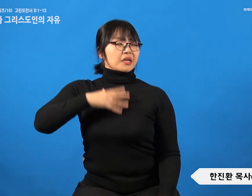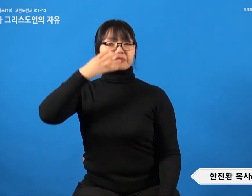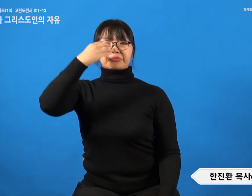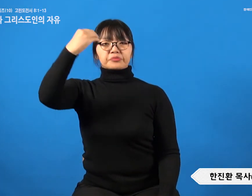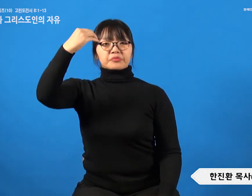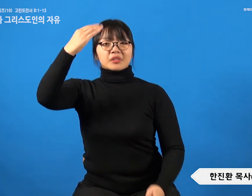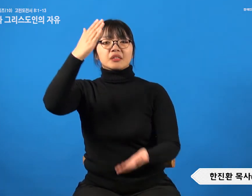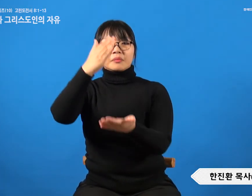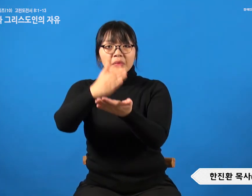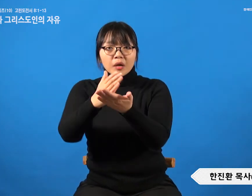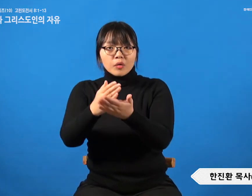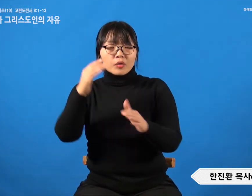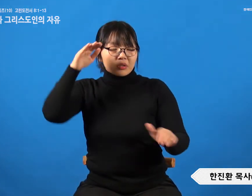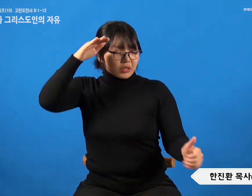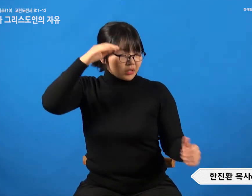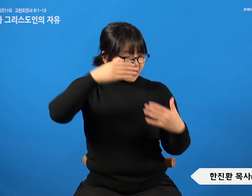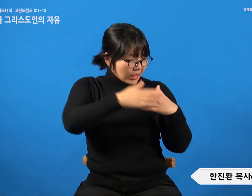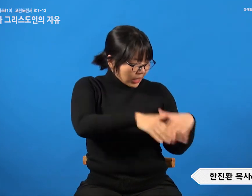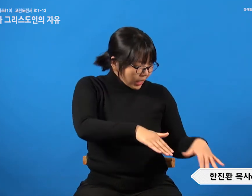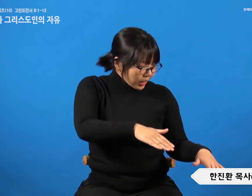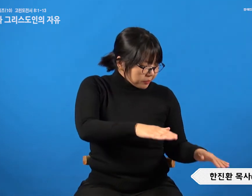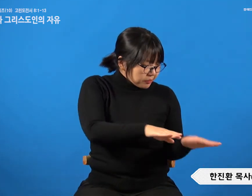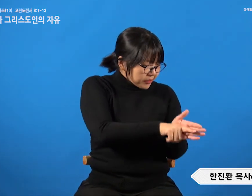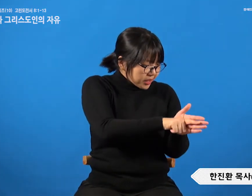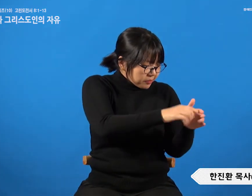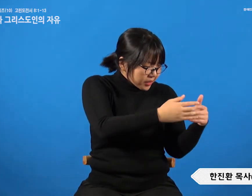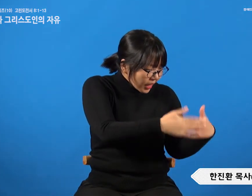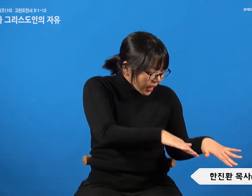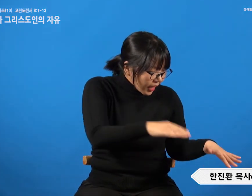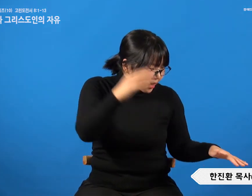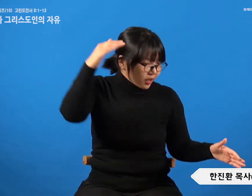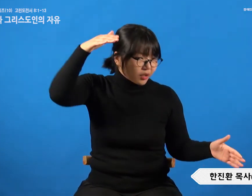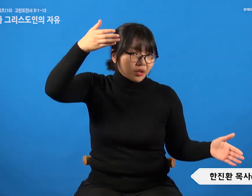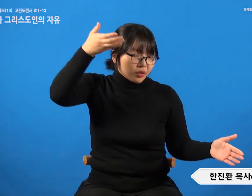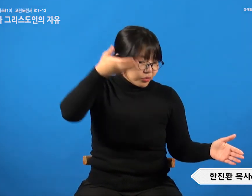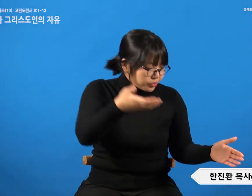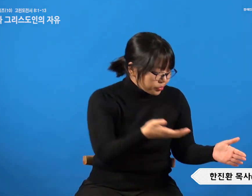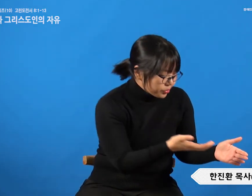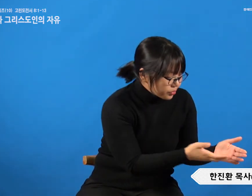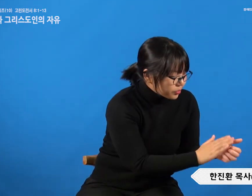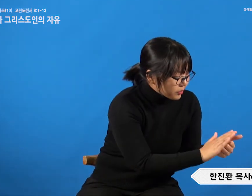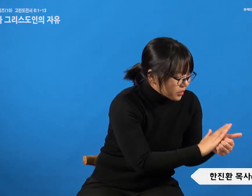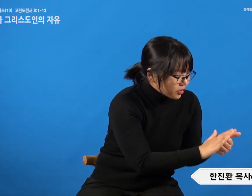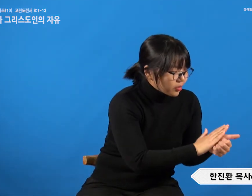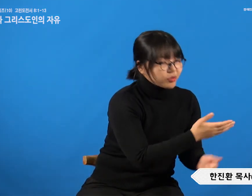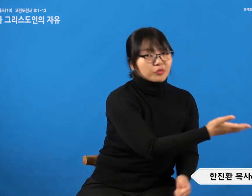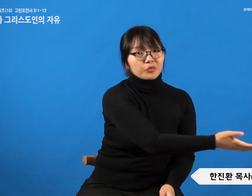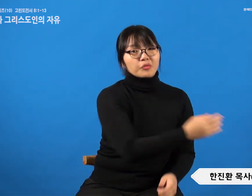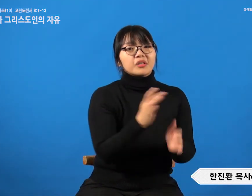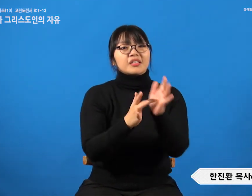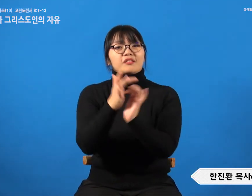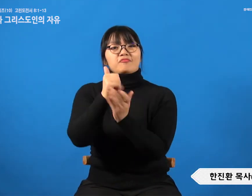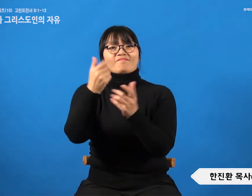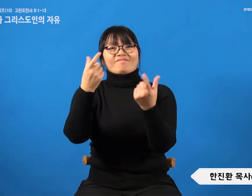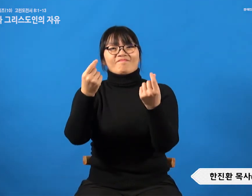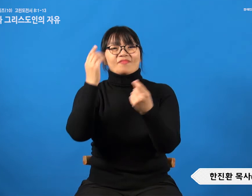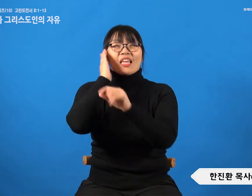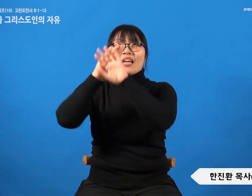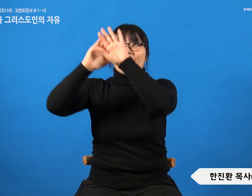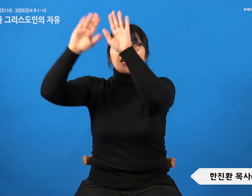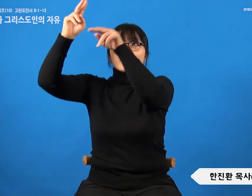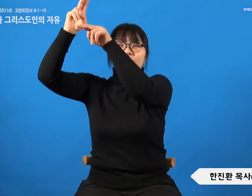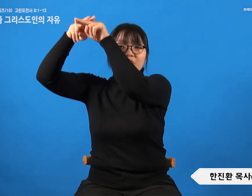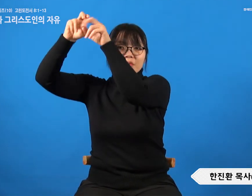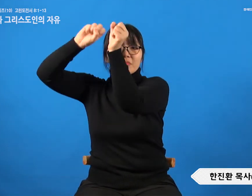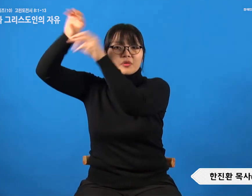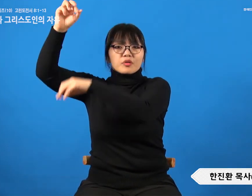하셨지 않습니까? 죄인들, 세리들, 창녀들 그 사람들의 자리까지 예수님 내려가셔서 그 한 생명이라도 건지시기 위해서 그렇게